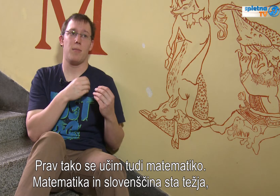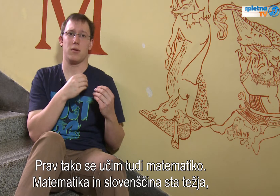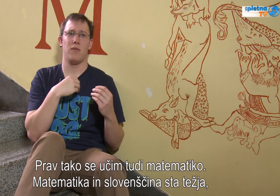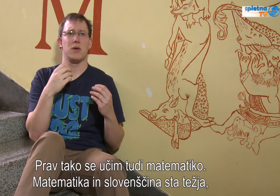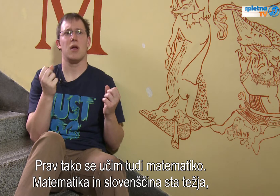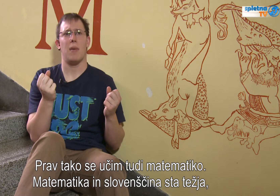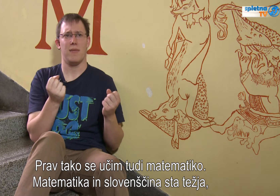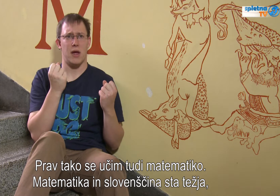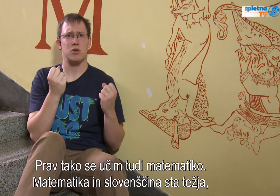pa slovenščina malo težko.